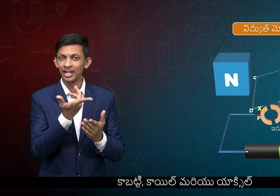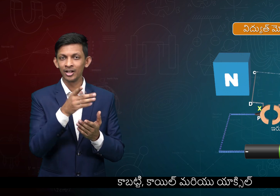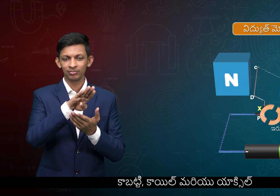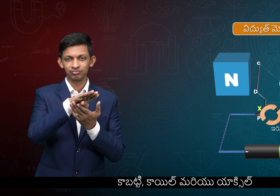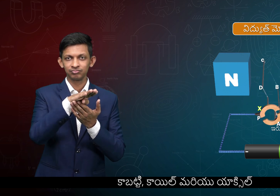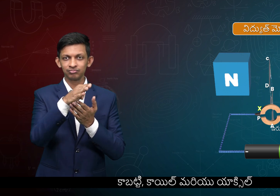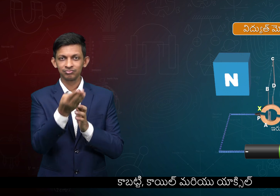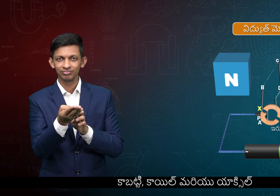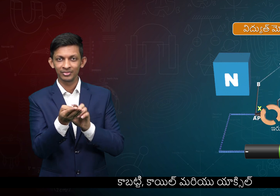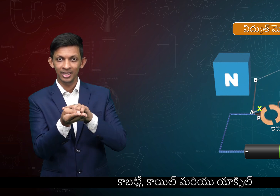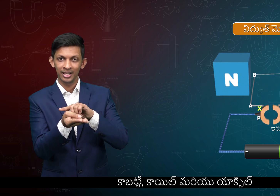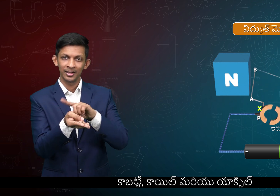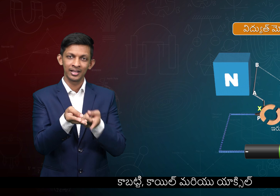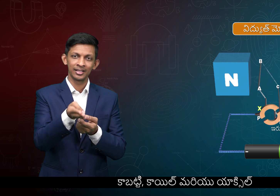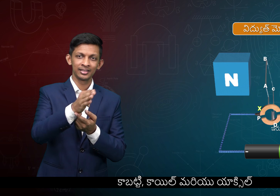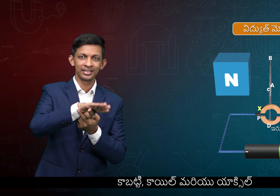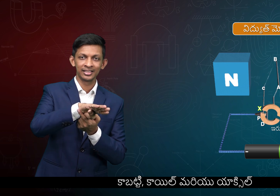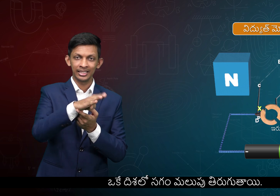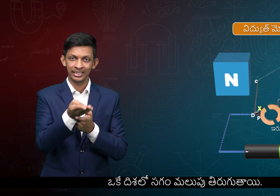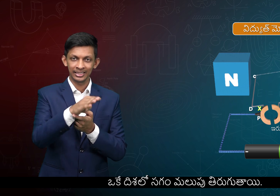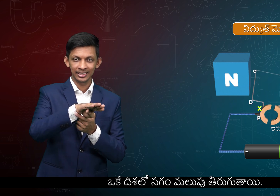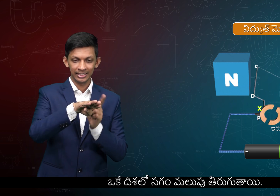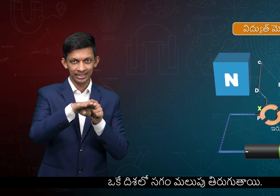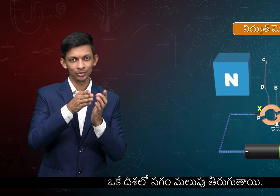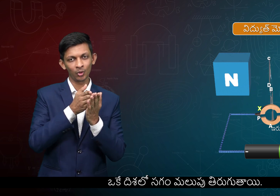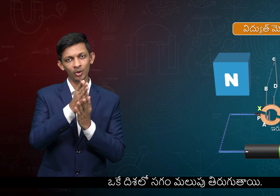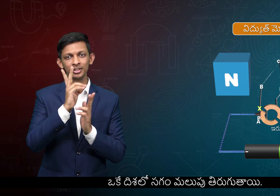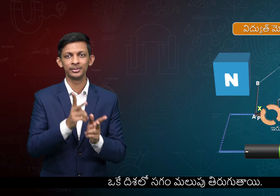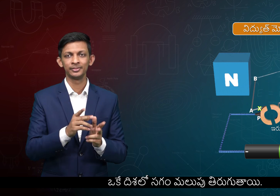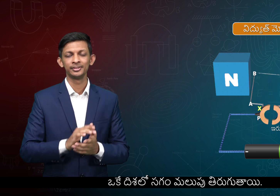కాబట్టి కాయిల్ మరియు యాక్సిల్ ఒకే దిశలో సగం మలుపు తిరుగుతాయి.